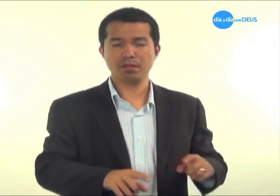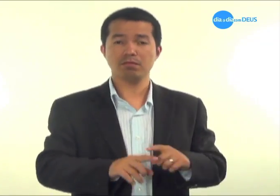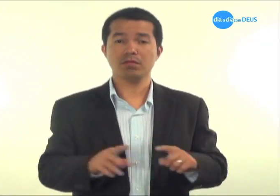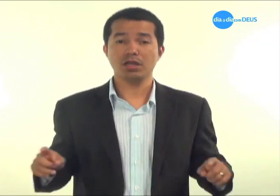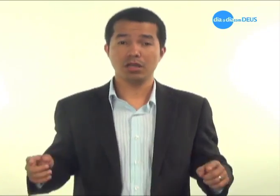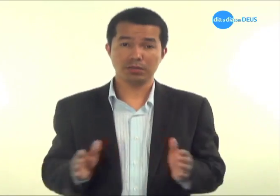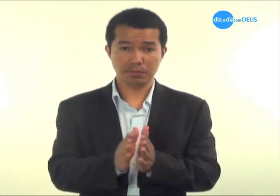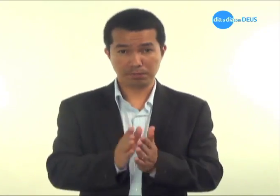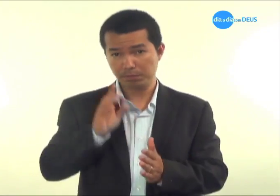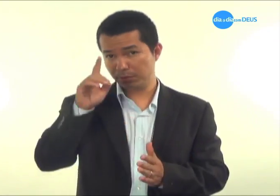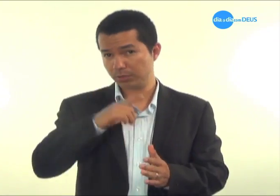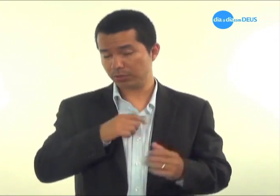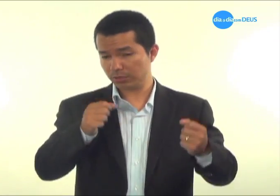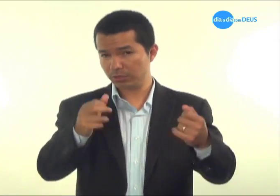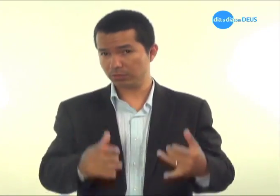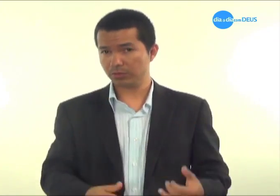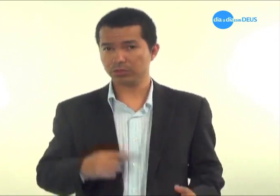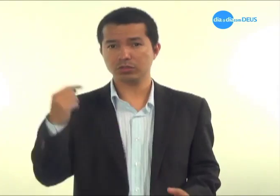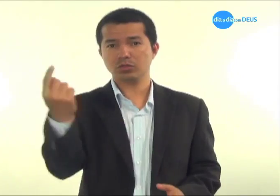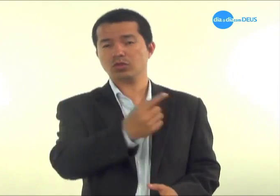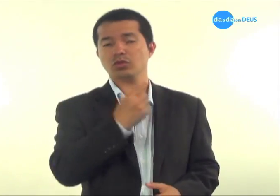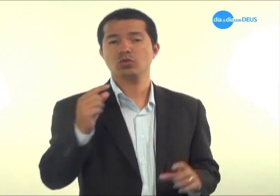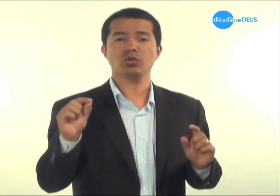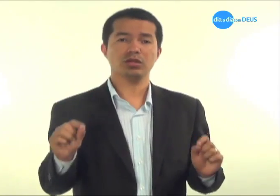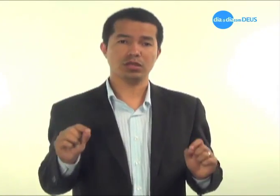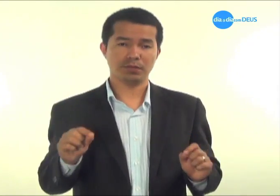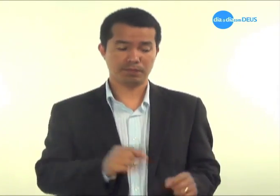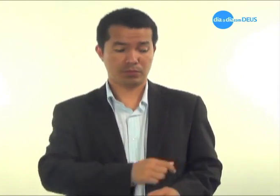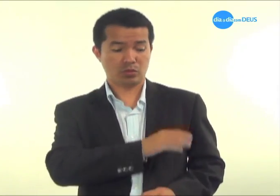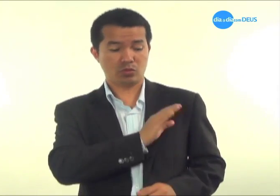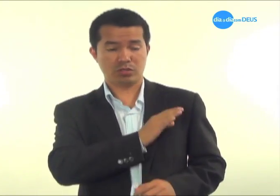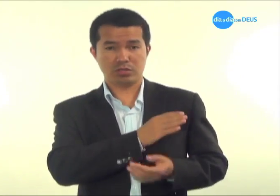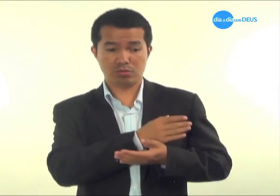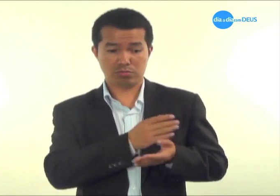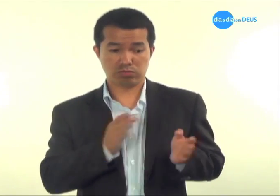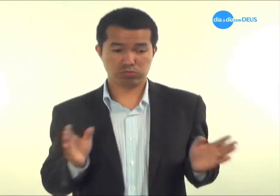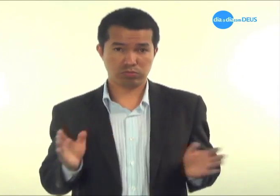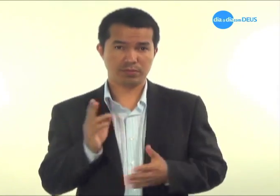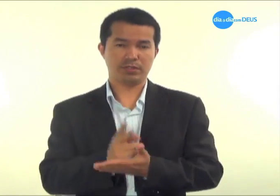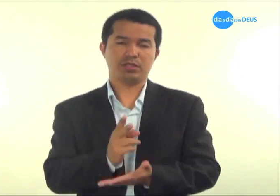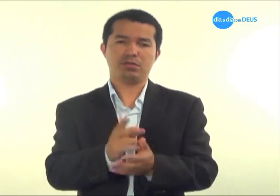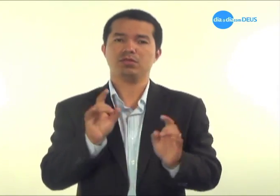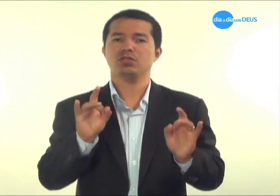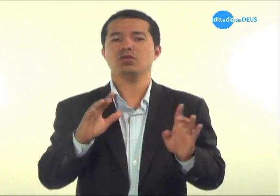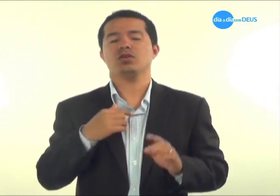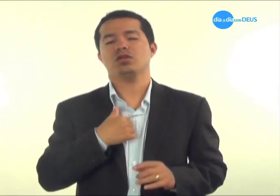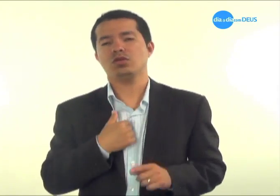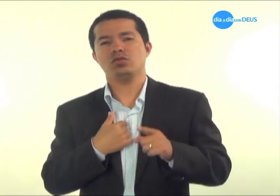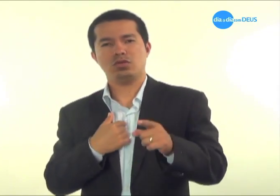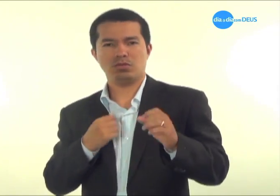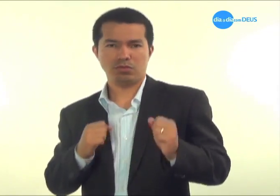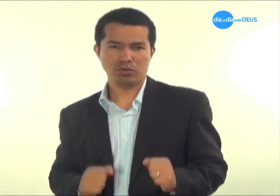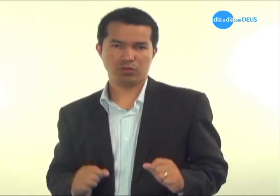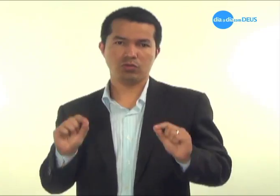a porta do nosso coração só tem tranca pelo lado de dentro. E assim como eu posso abri-la para